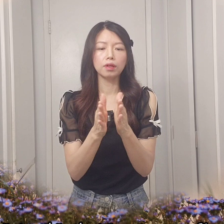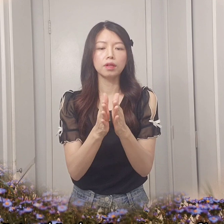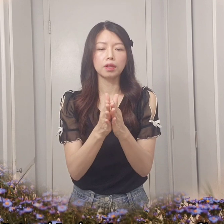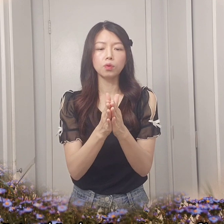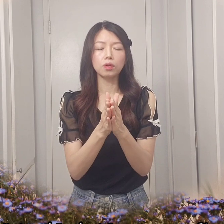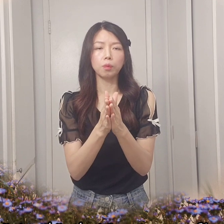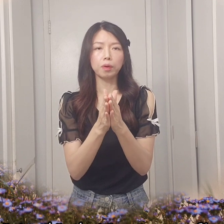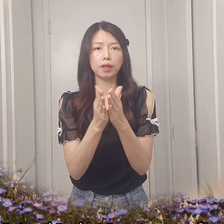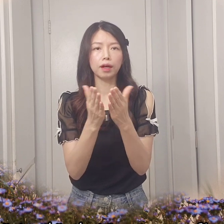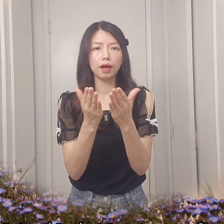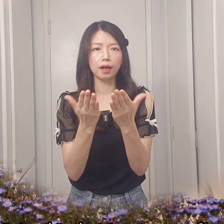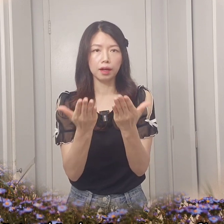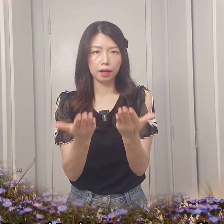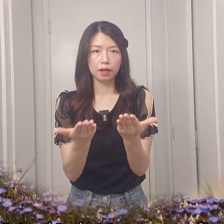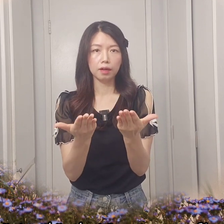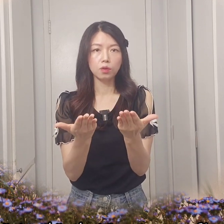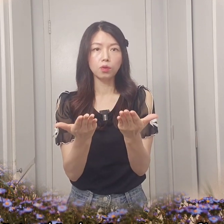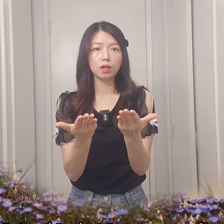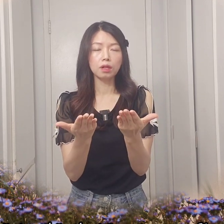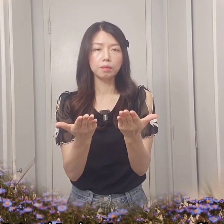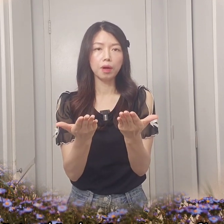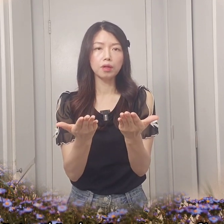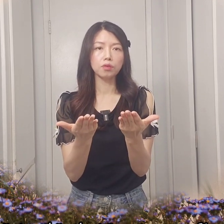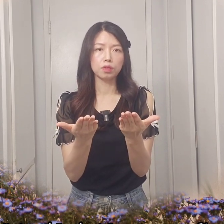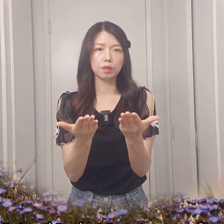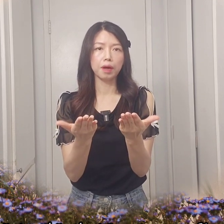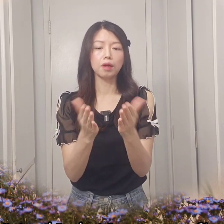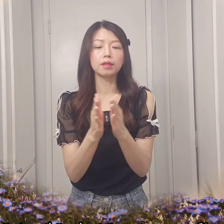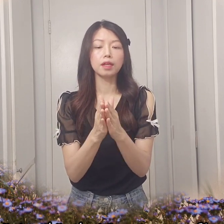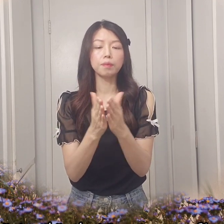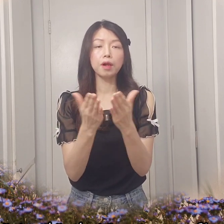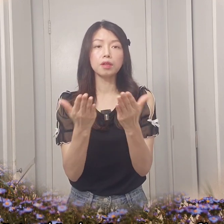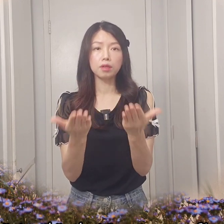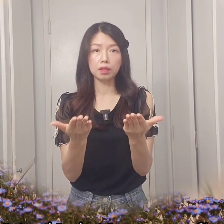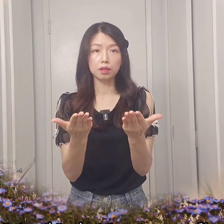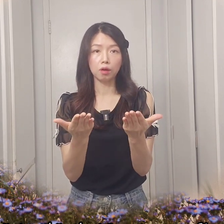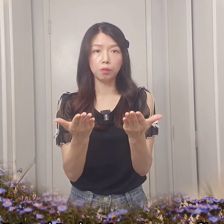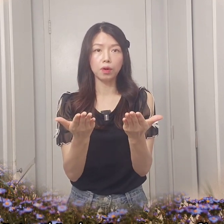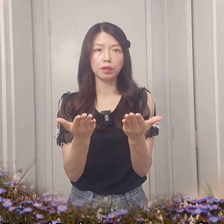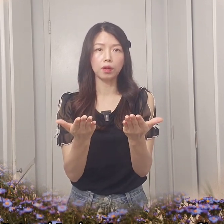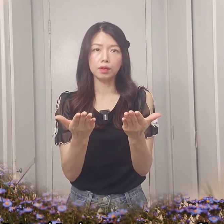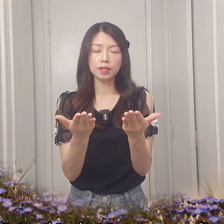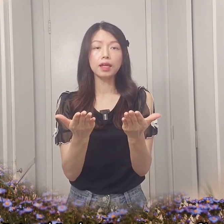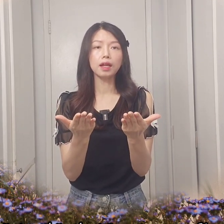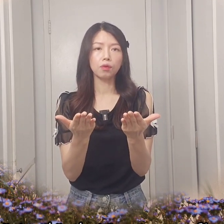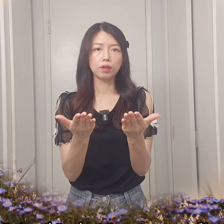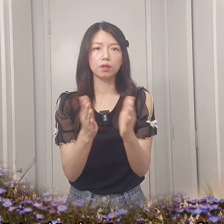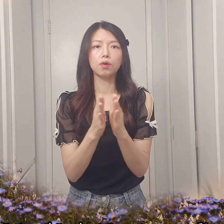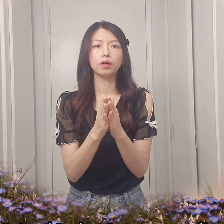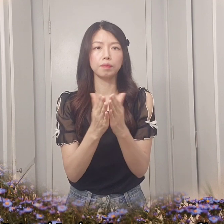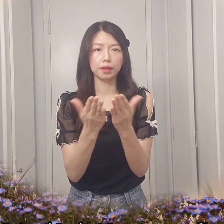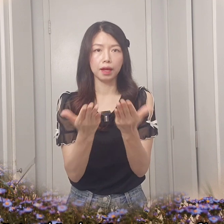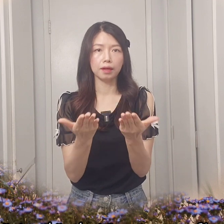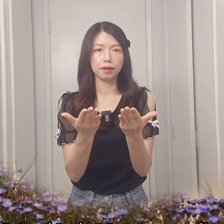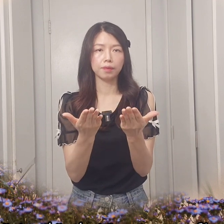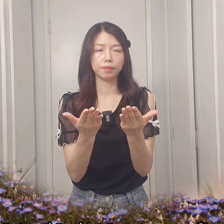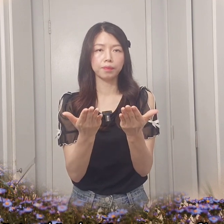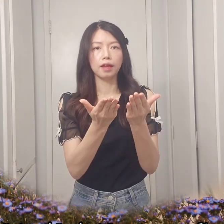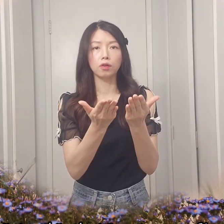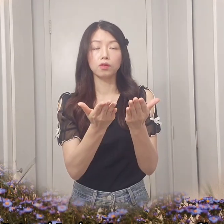뜻의 수어는 이렇게 손을 덮었다가 이렇게 손을 펼쳐주시면 책이 펼쳐지는 그런 모양대로 책이라고 한 뜻의 수어가